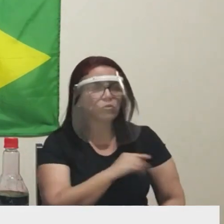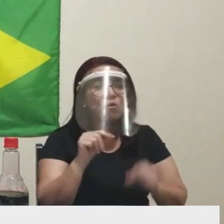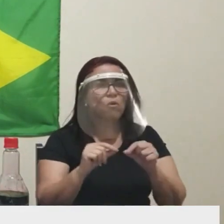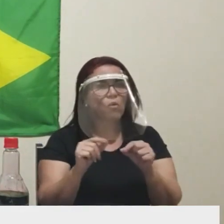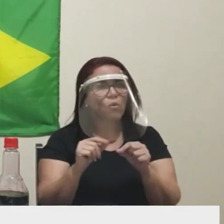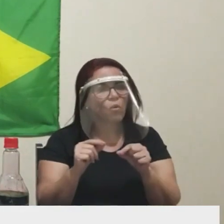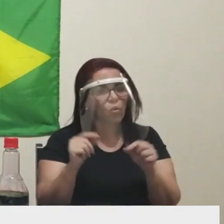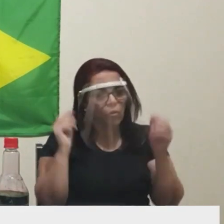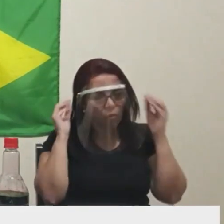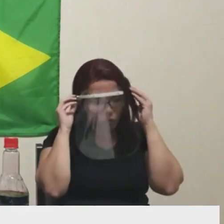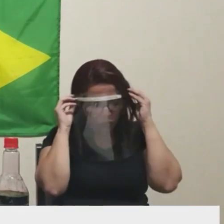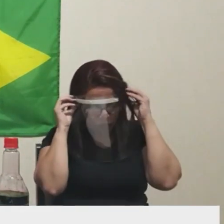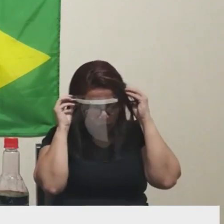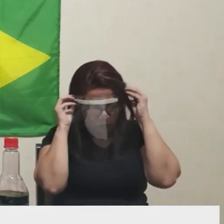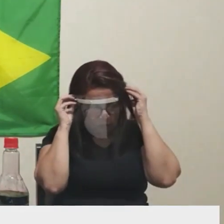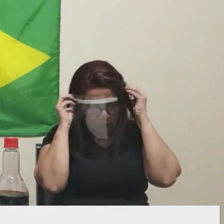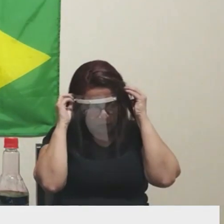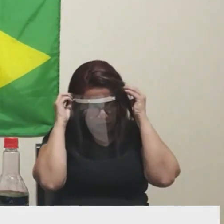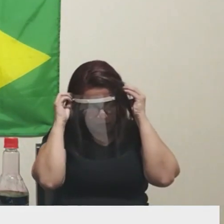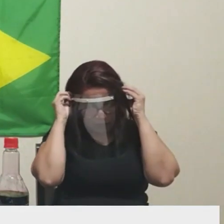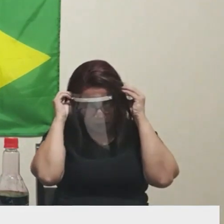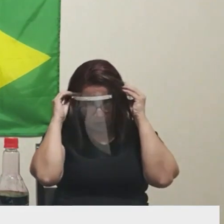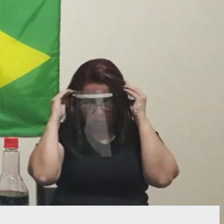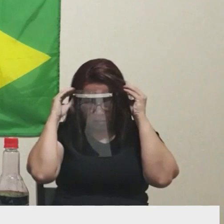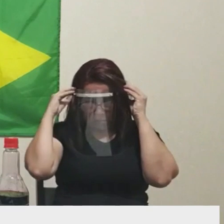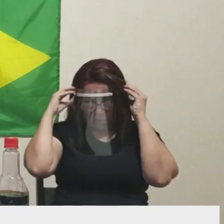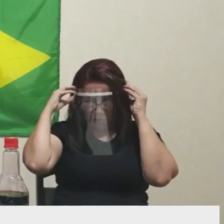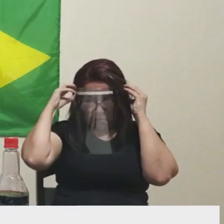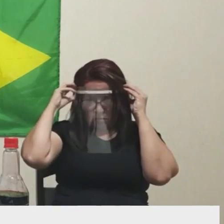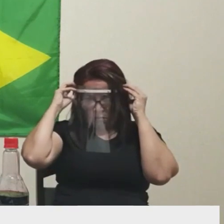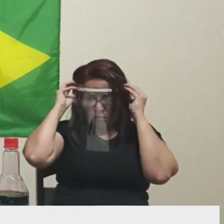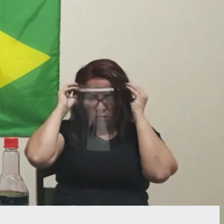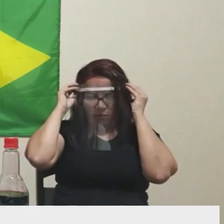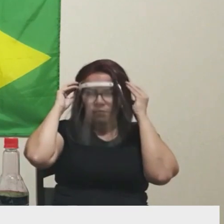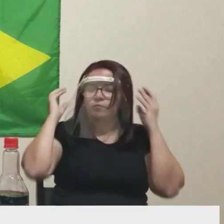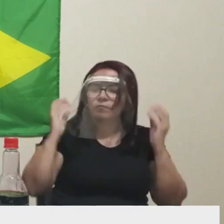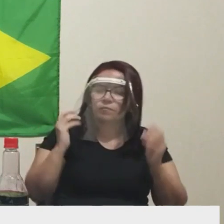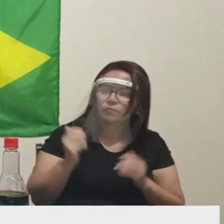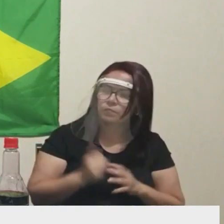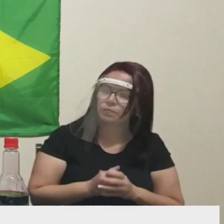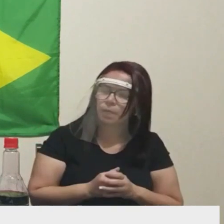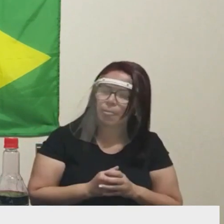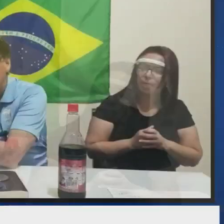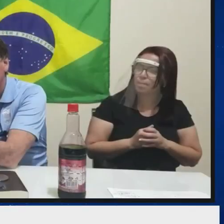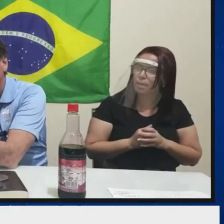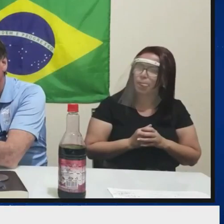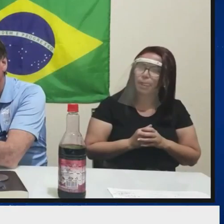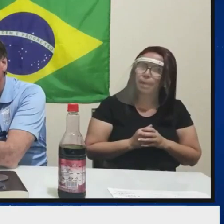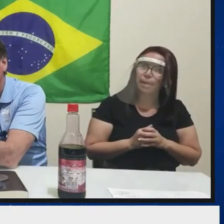Nunes. Augusto Nunes, primeiro aqui. André, para você. Boa noite, presidente. Boa noite,